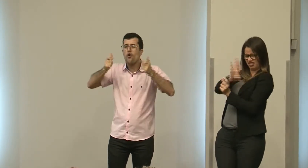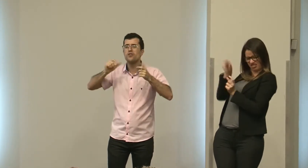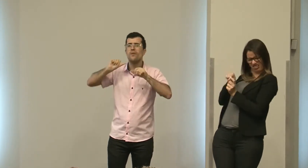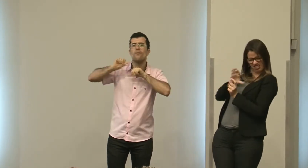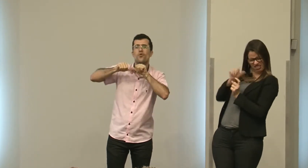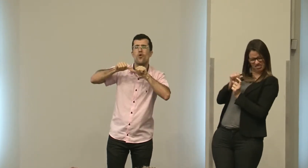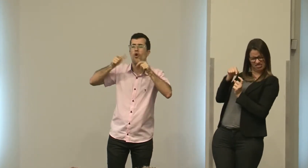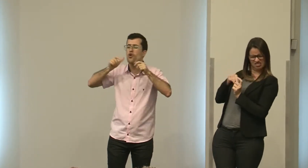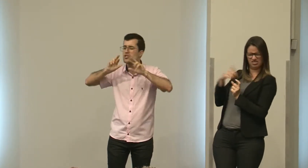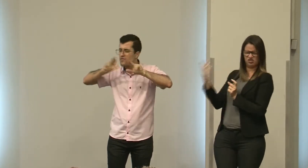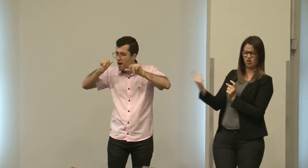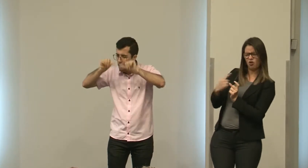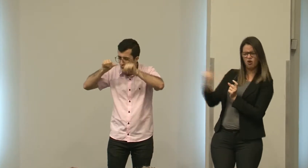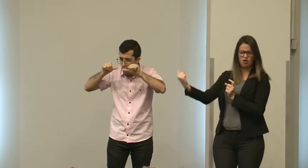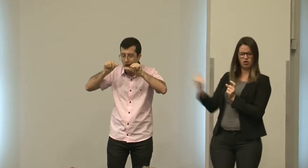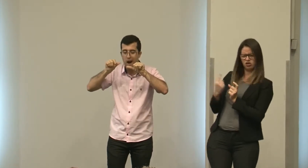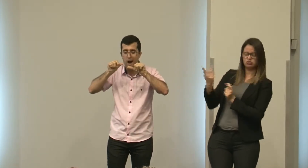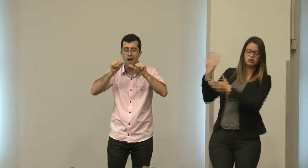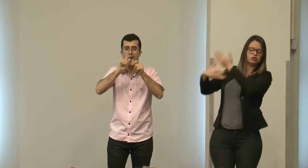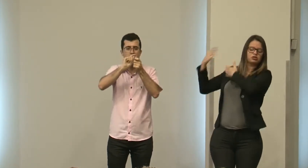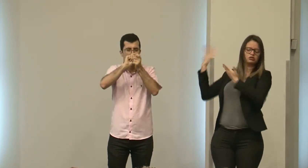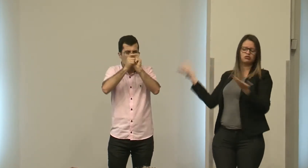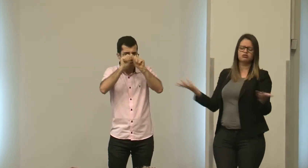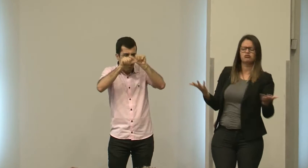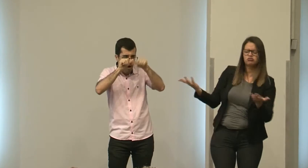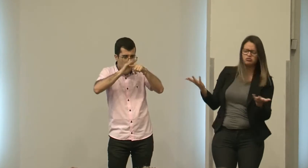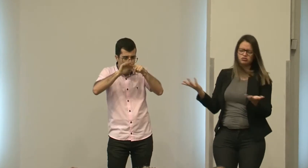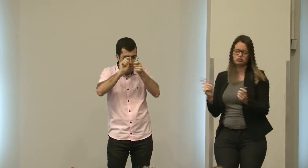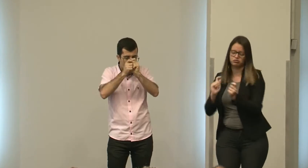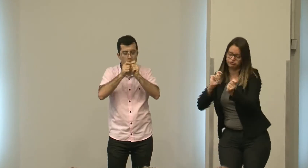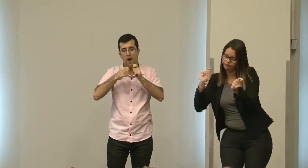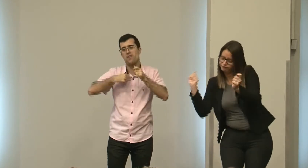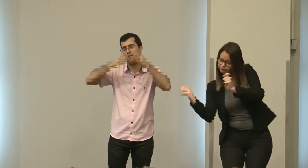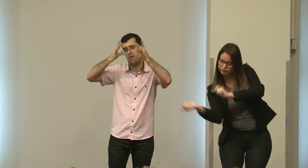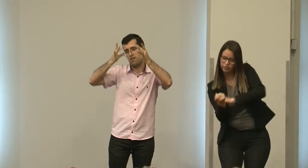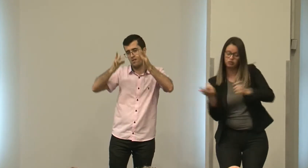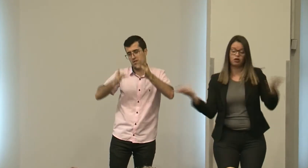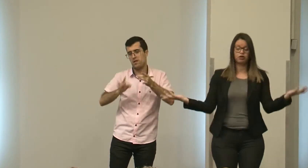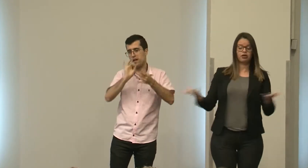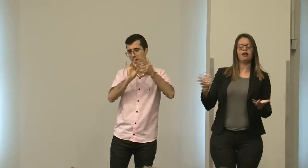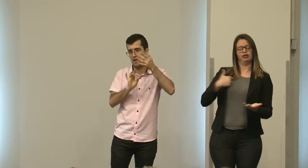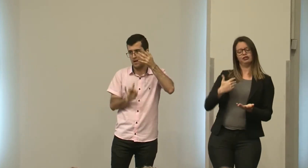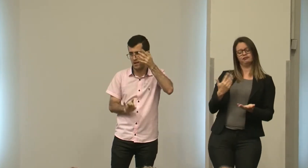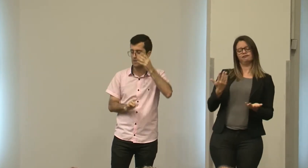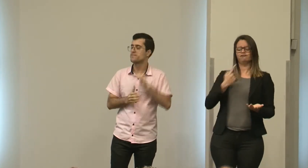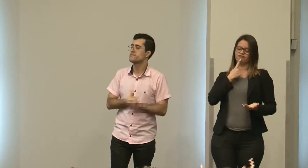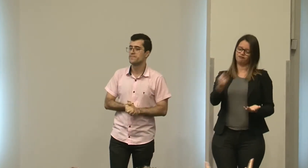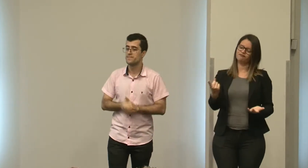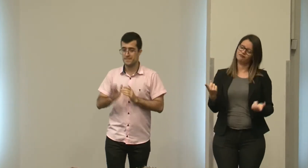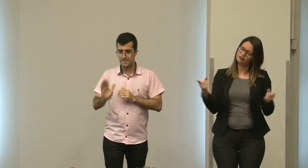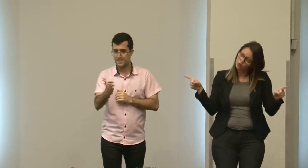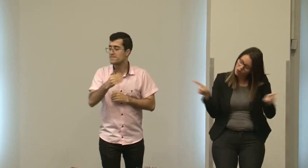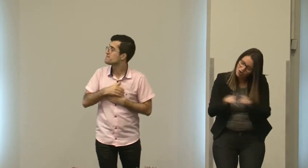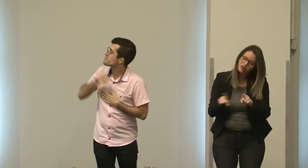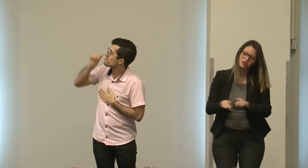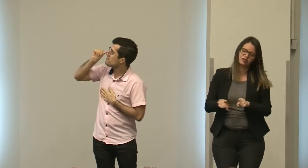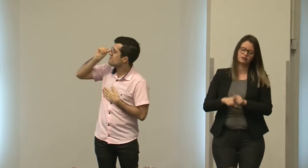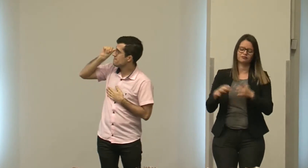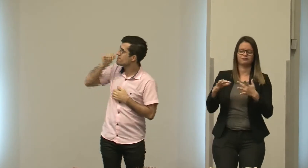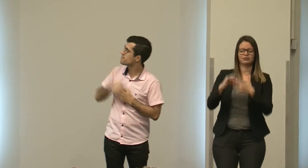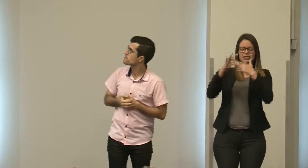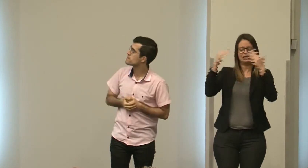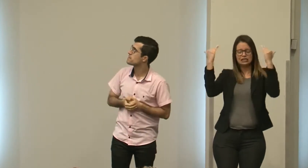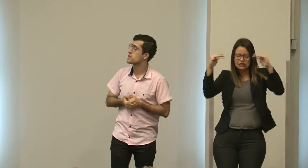fazendo uma análise datilológica, perceber onde é possível modificar essa palavra, modificar as